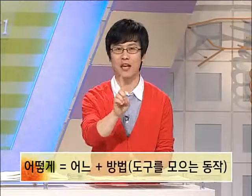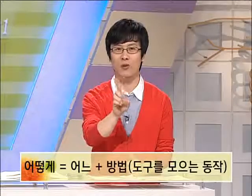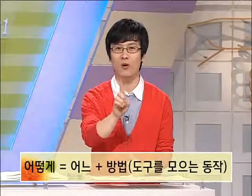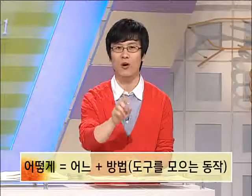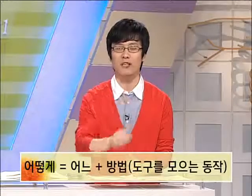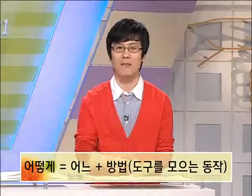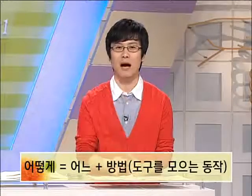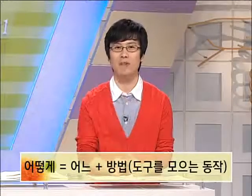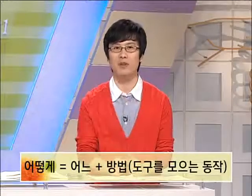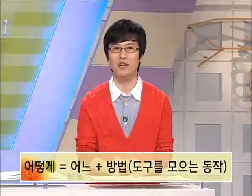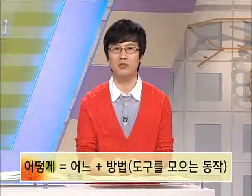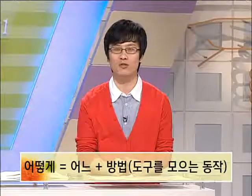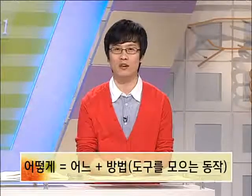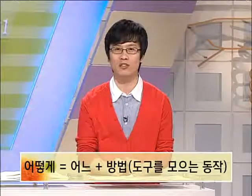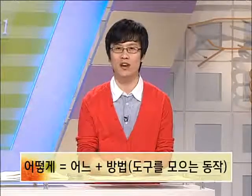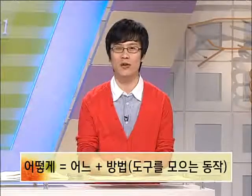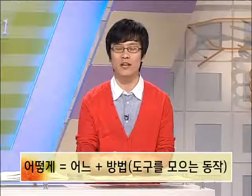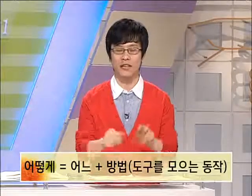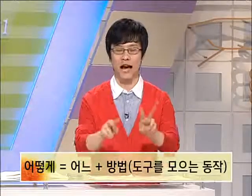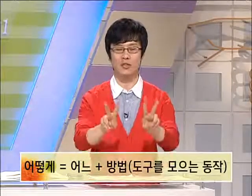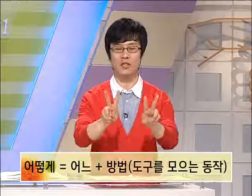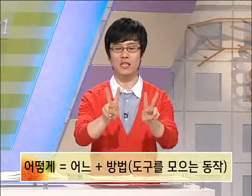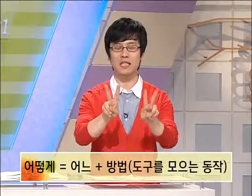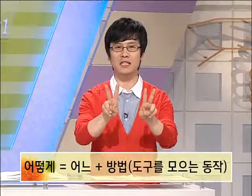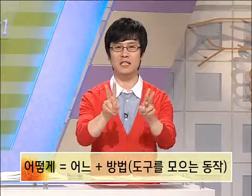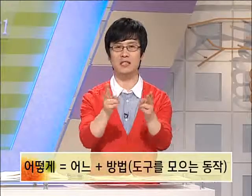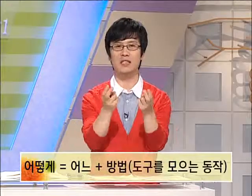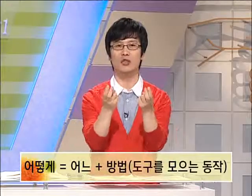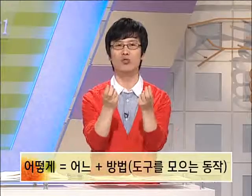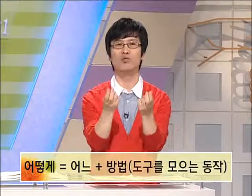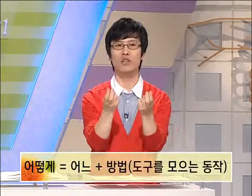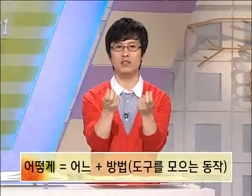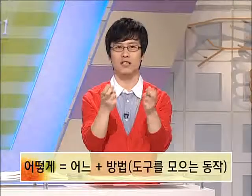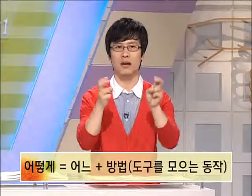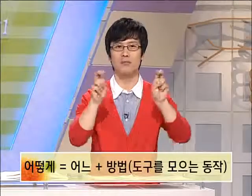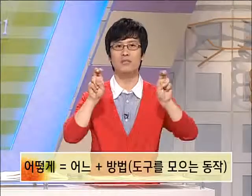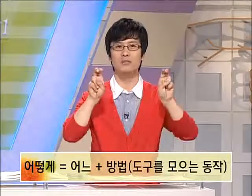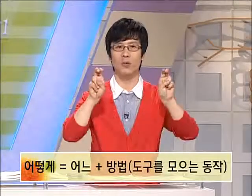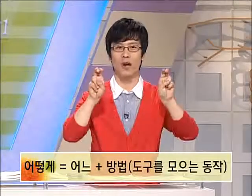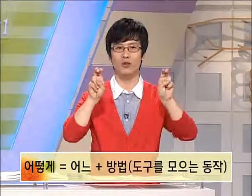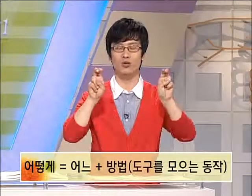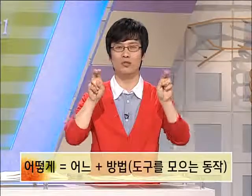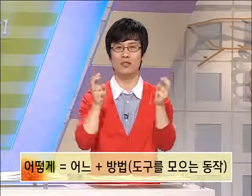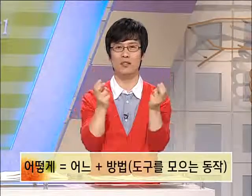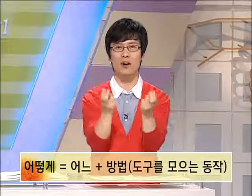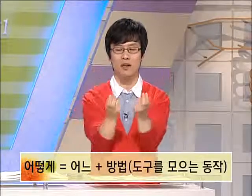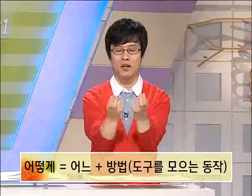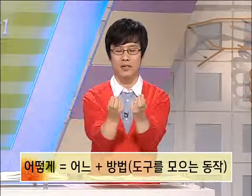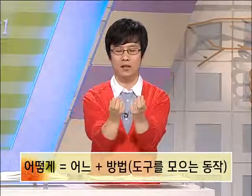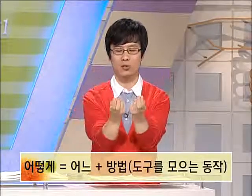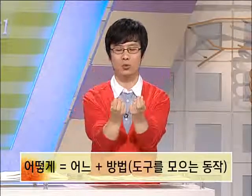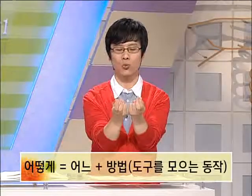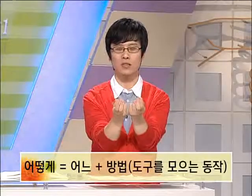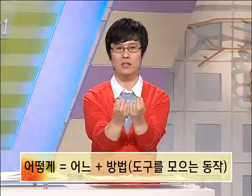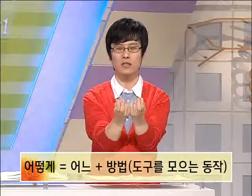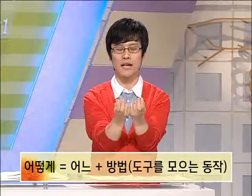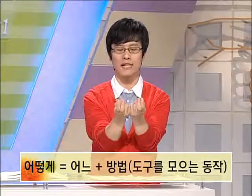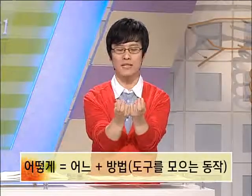테고 방법이라는 수화는 양손 1, 2지를 구부려서 미음 모양으로 구부려서 양손 사지